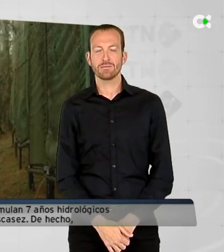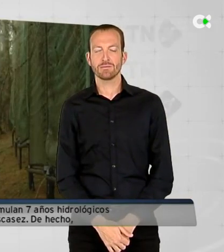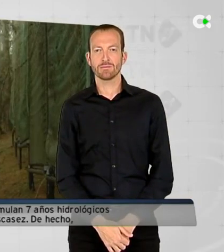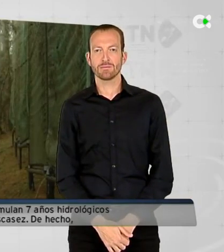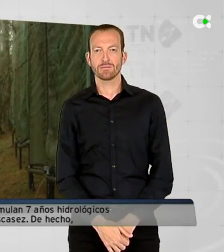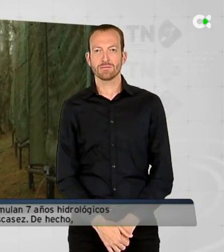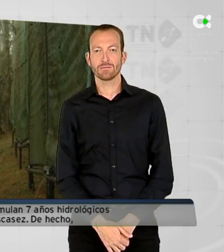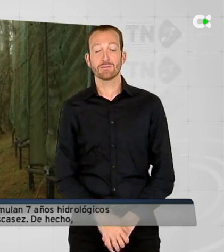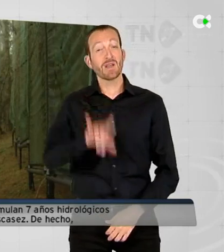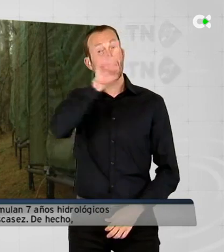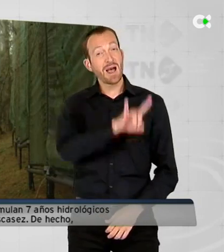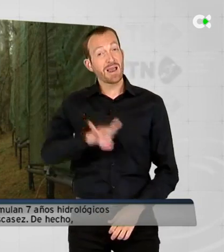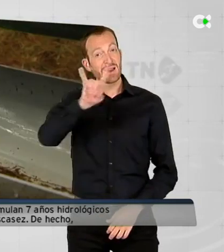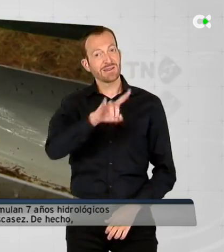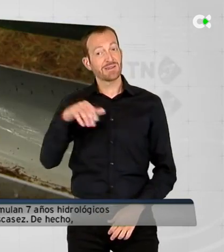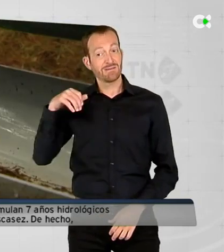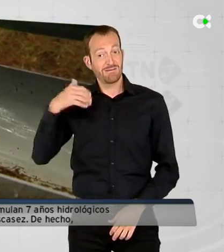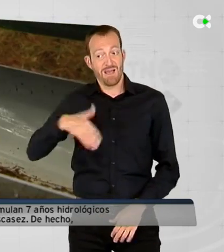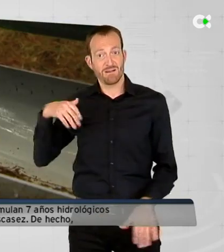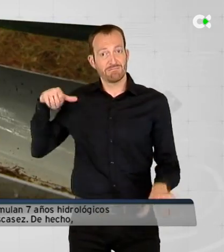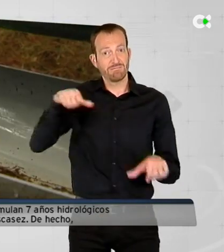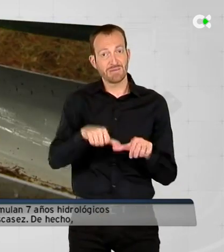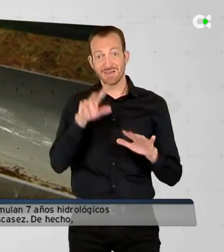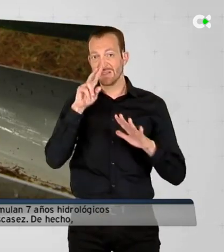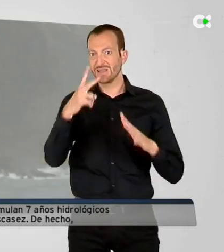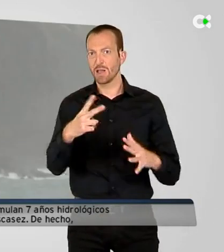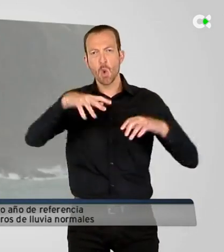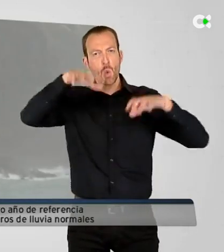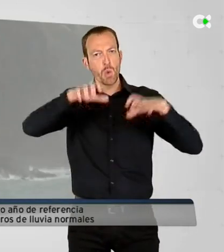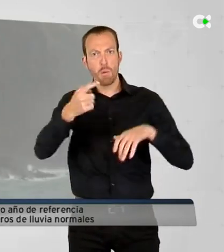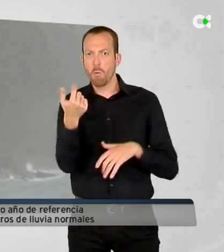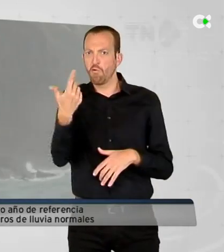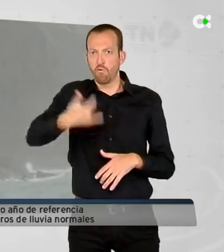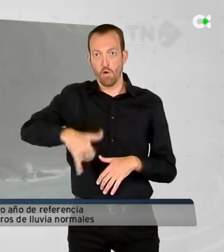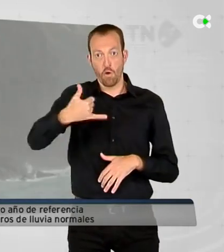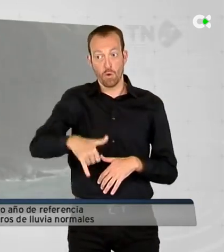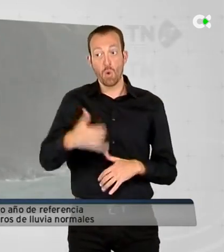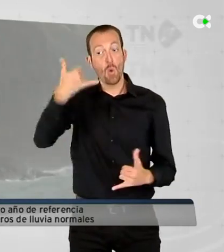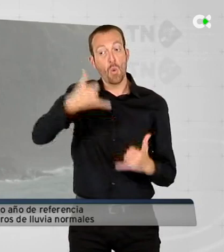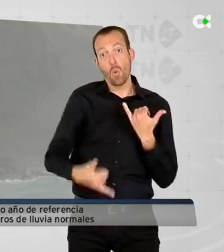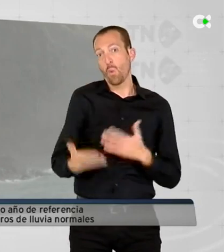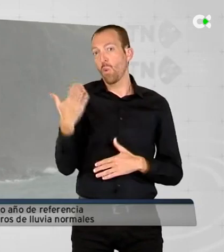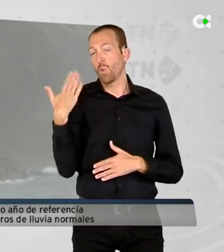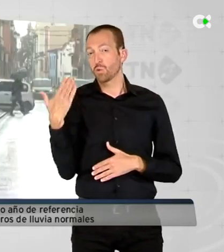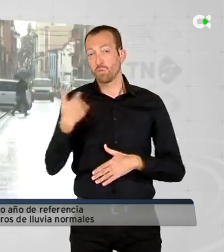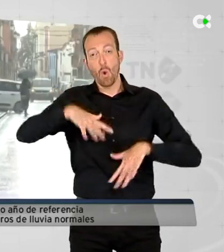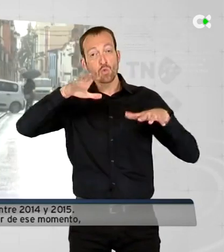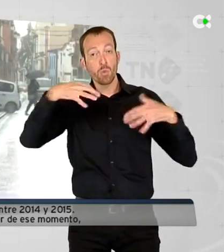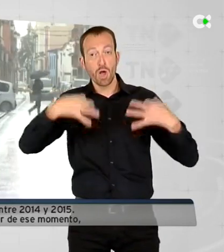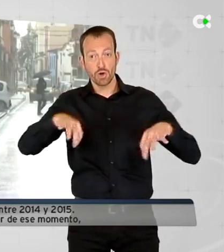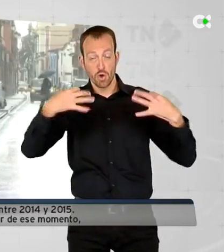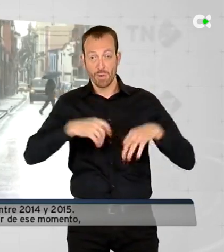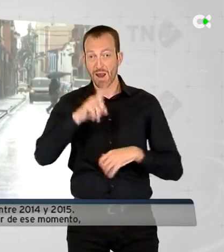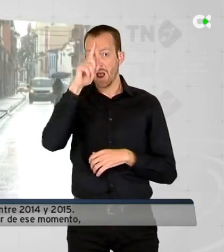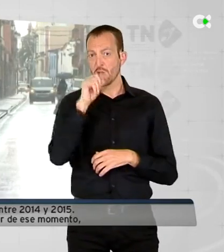Las islas acumulan siete años hidrológicos de escasez. De hecho, el último año de referencia con registros de lluvia normales fue